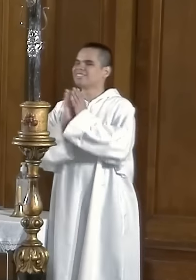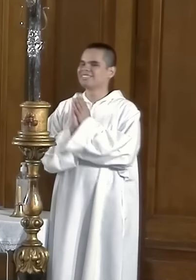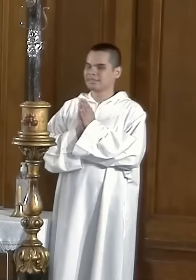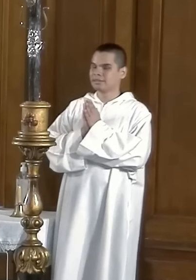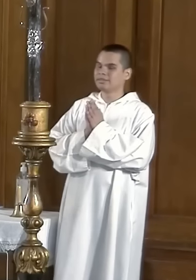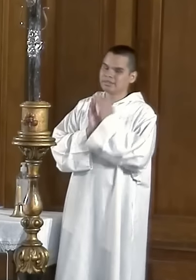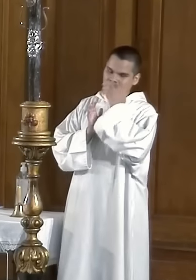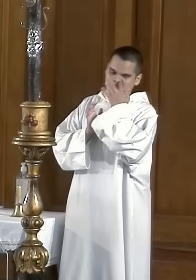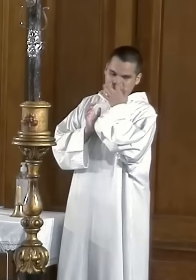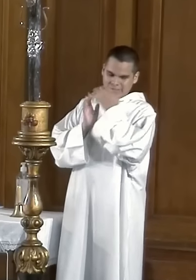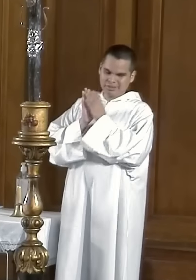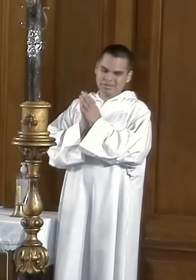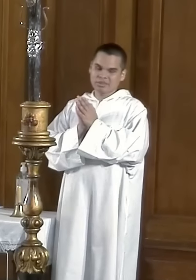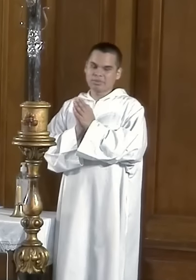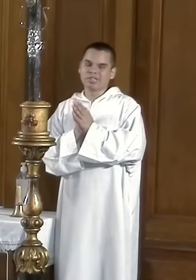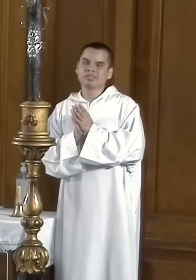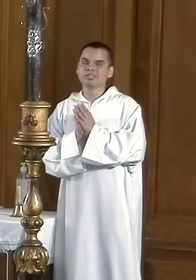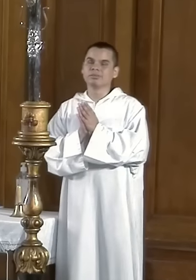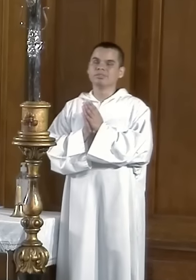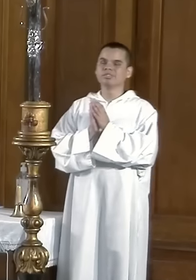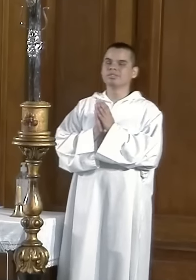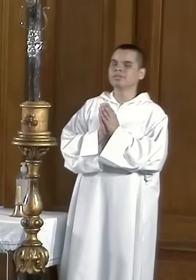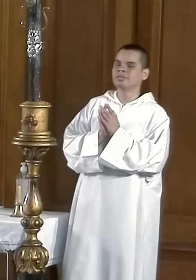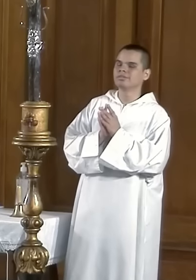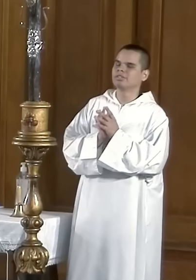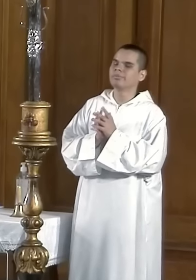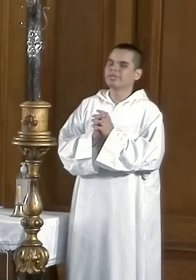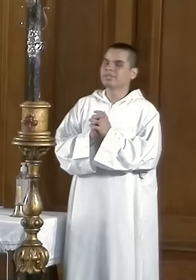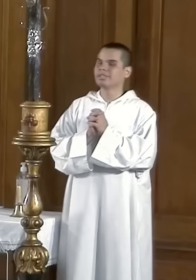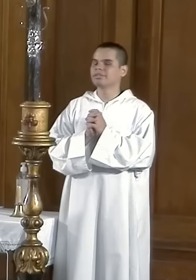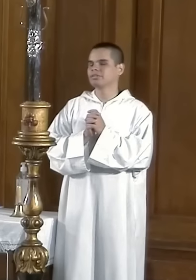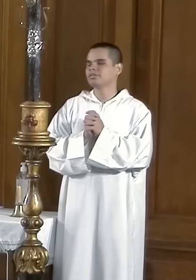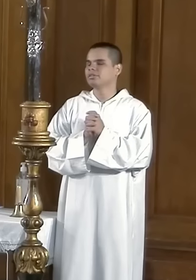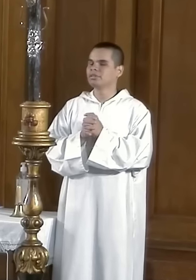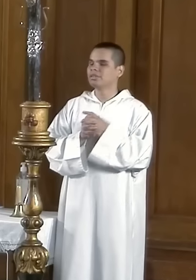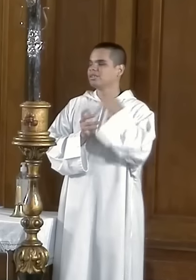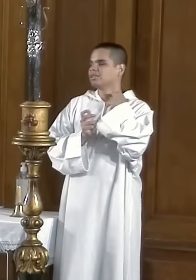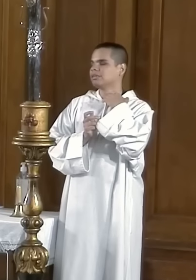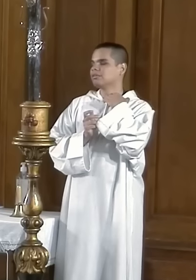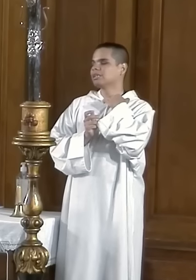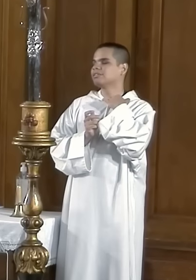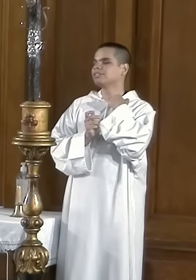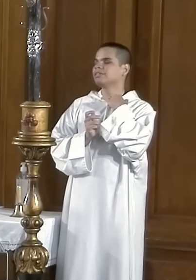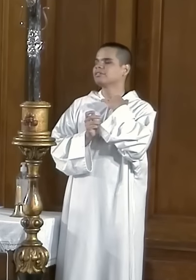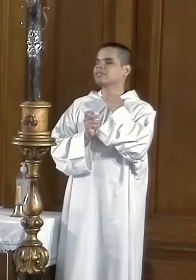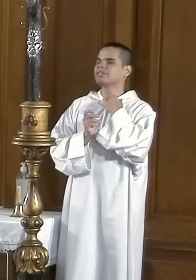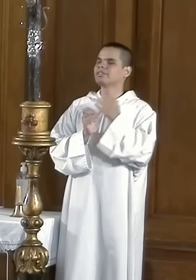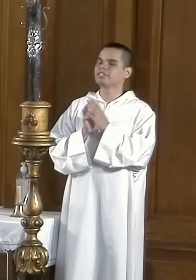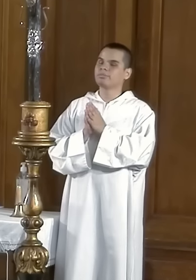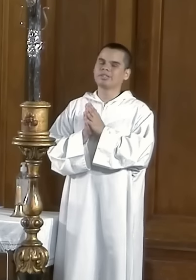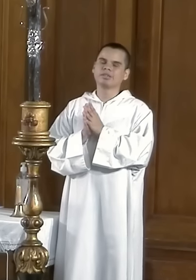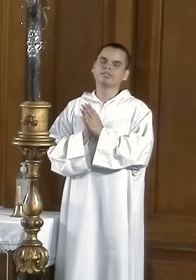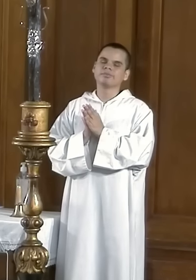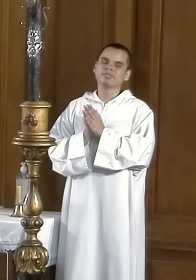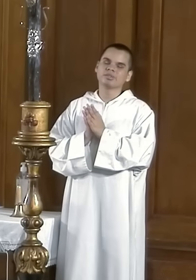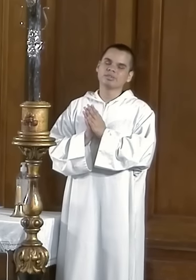Cordero de Dios, que quitas el pecado del mundo, ten piedad de nosotros. Cordero de Dios, que quitas el pecado del